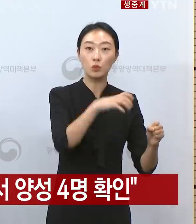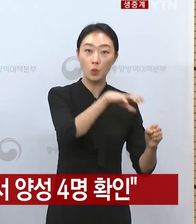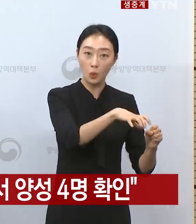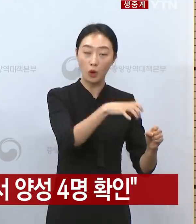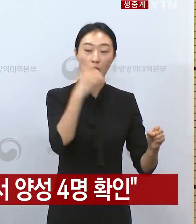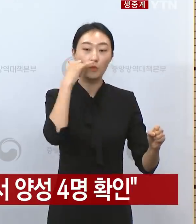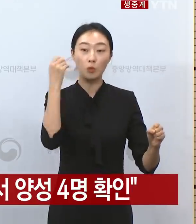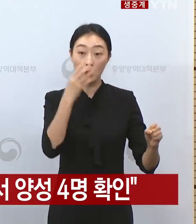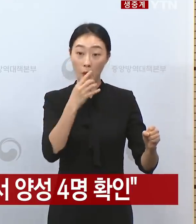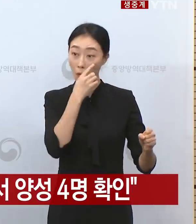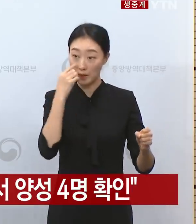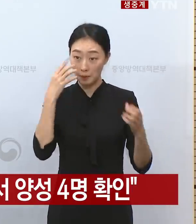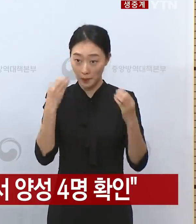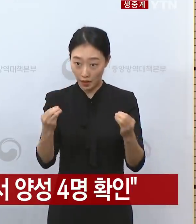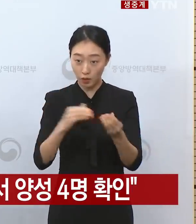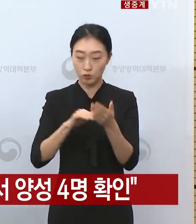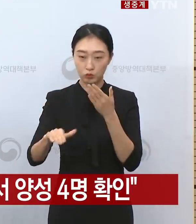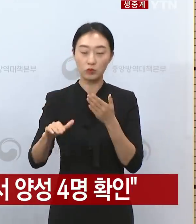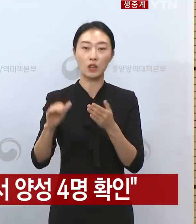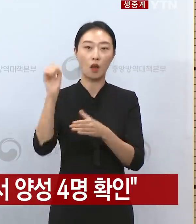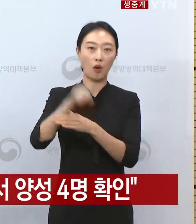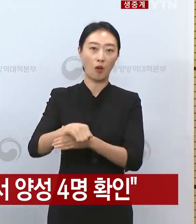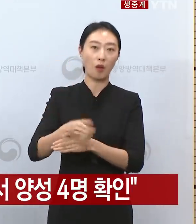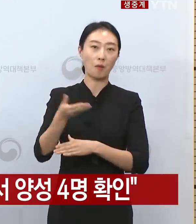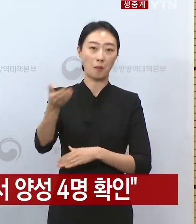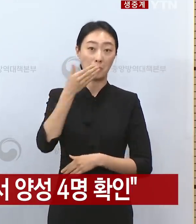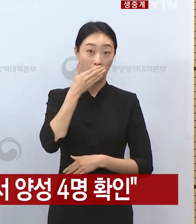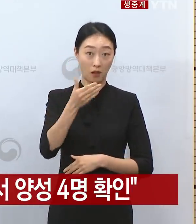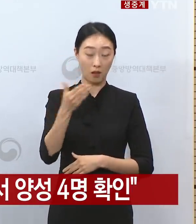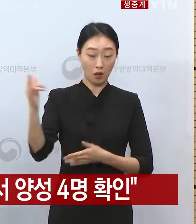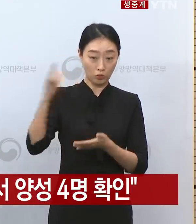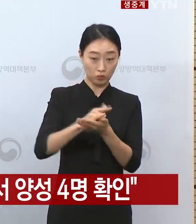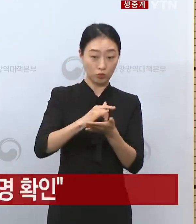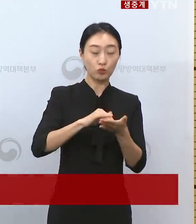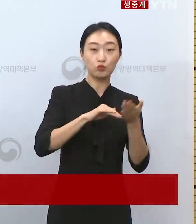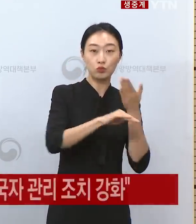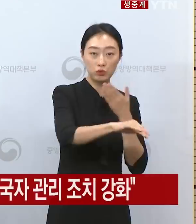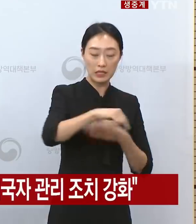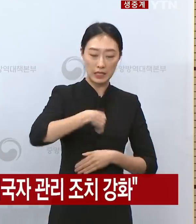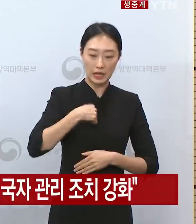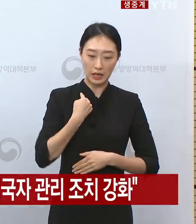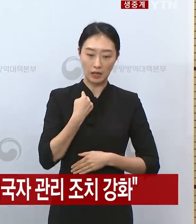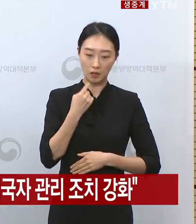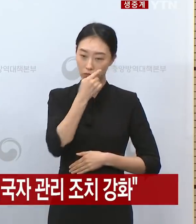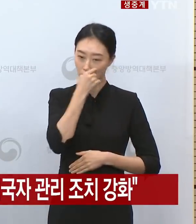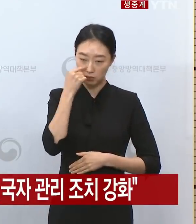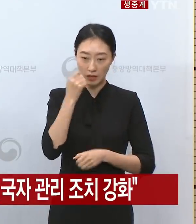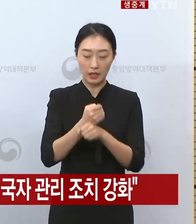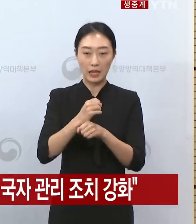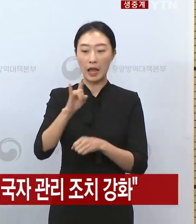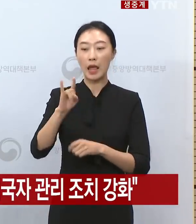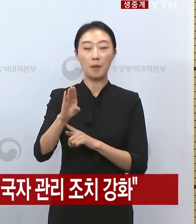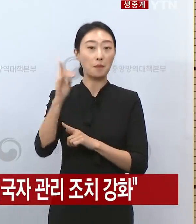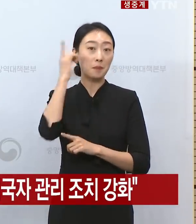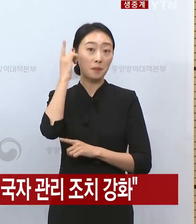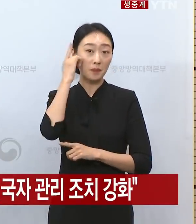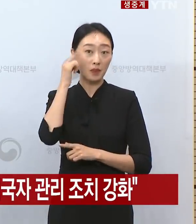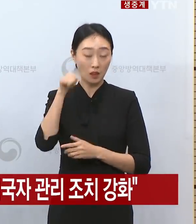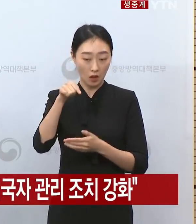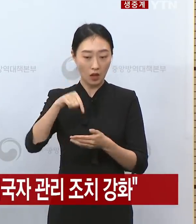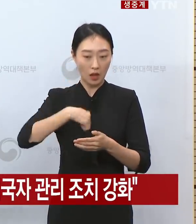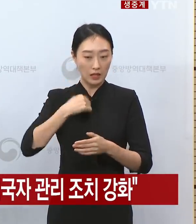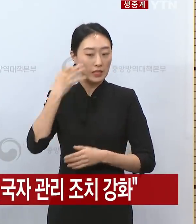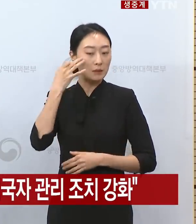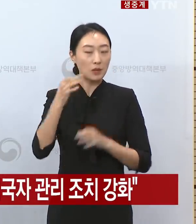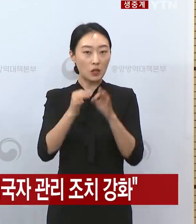연락처가 확인되어야만이 입국이 가능하며 입국 후에도 자가진단 앱을 통해서 14일간 증상 여부를